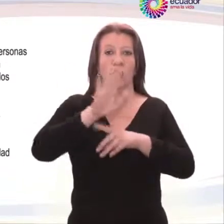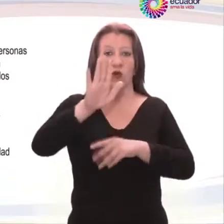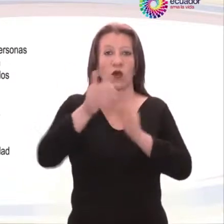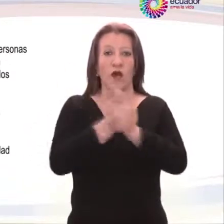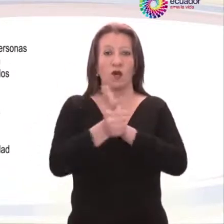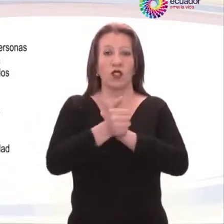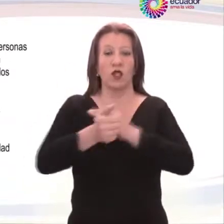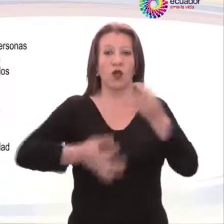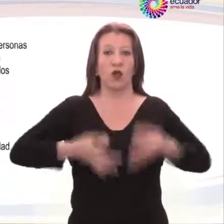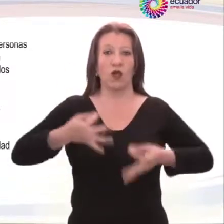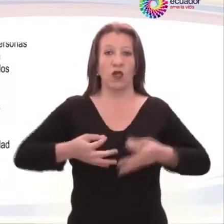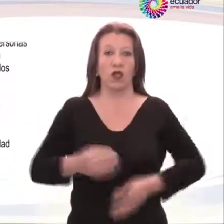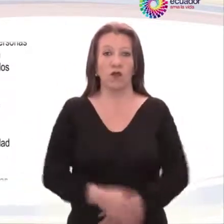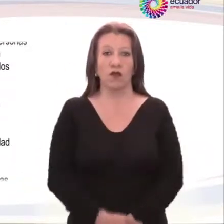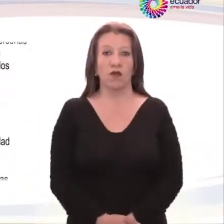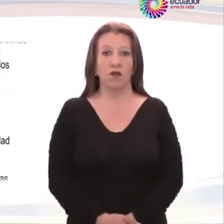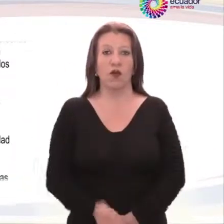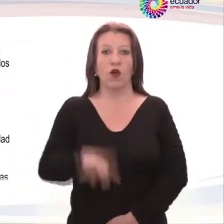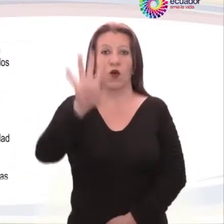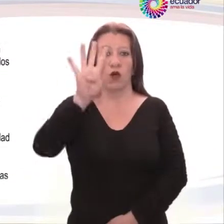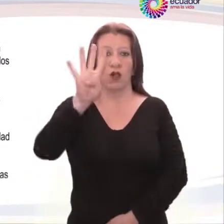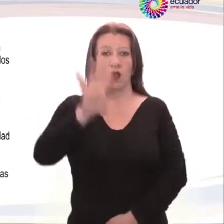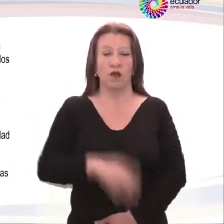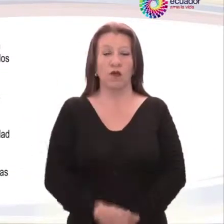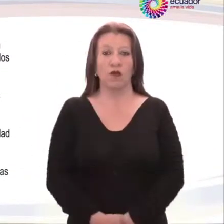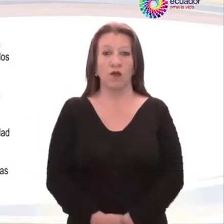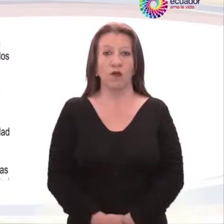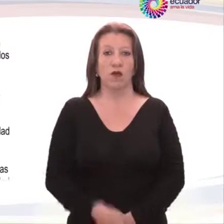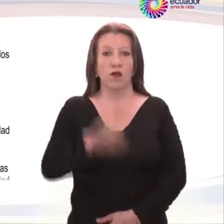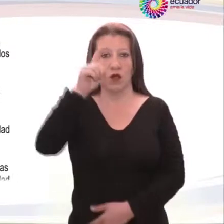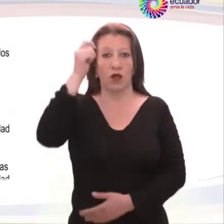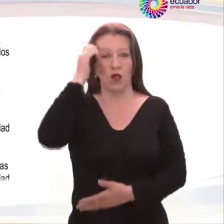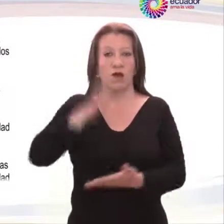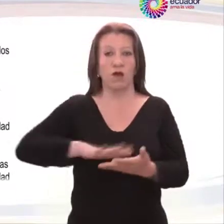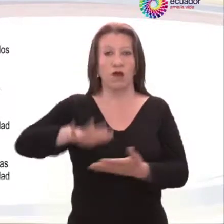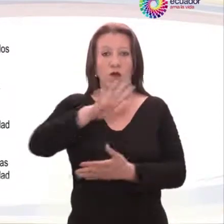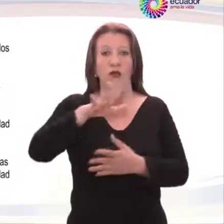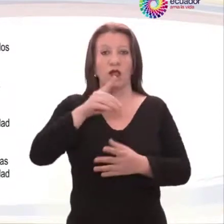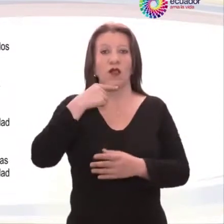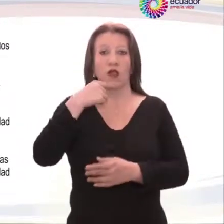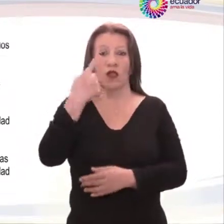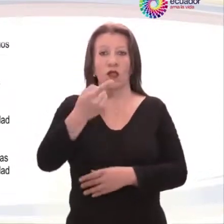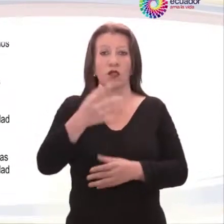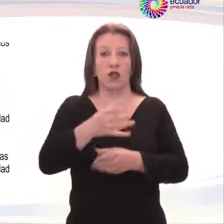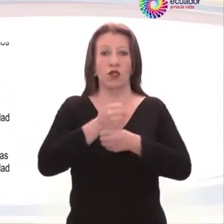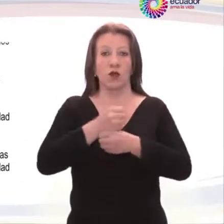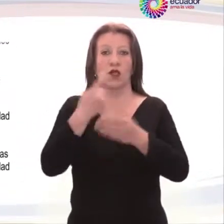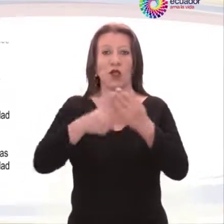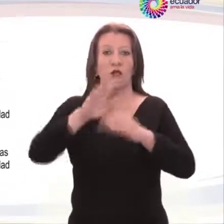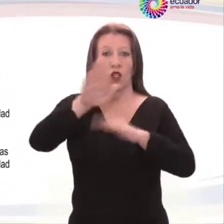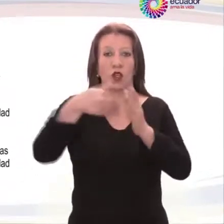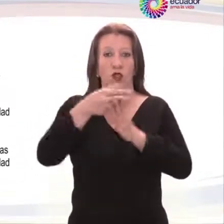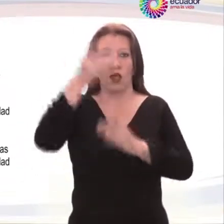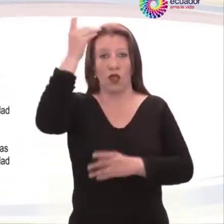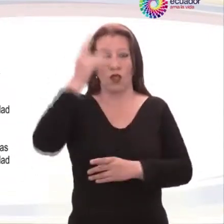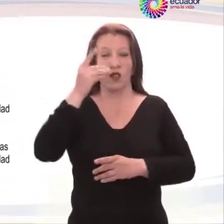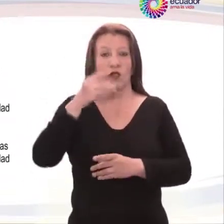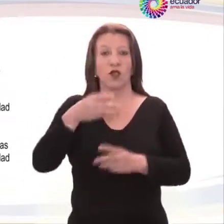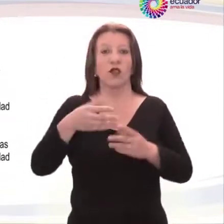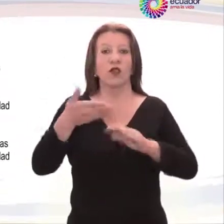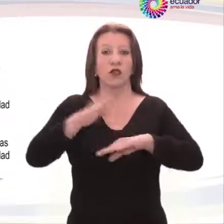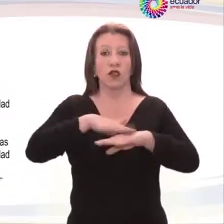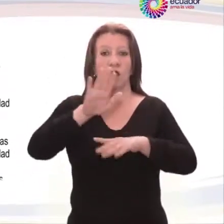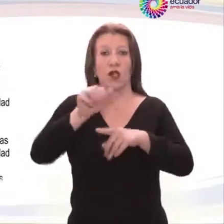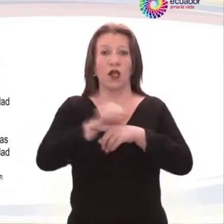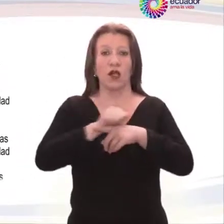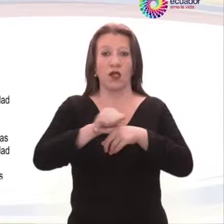jurídica 4 los estados partes asegurarán que en todas las medidas relativas al ejercicio